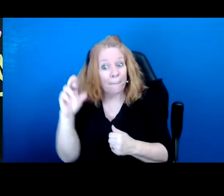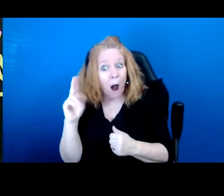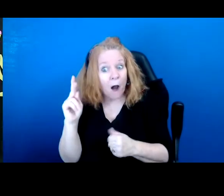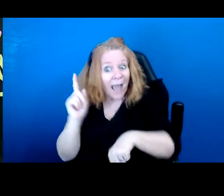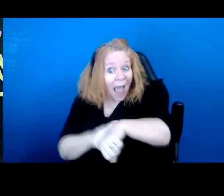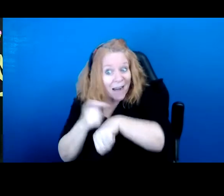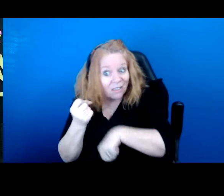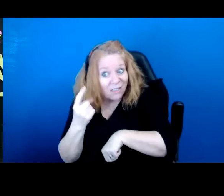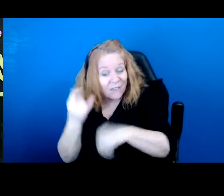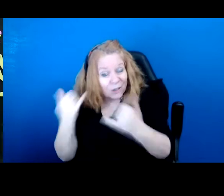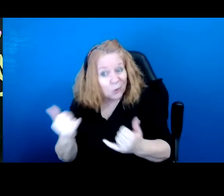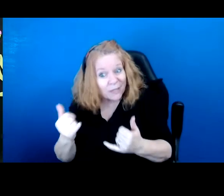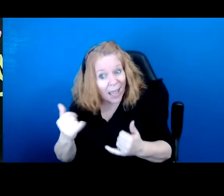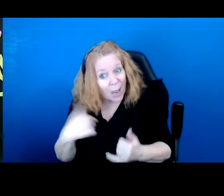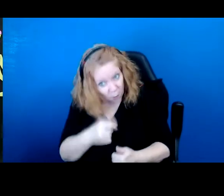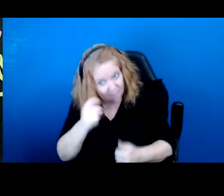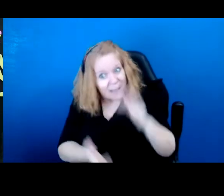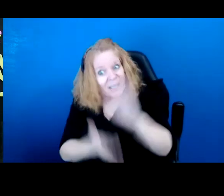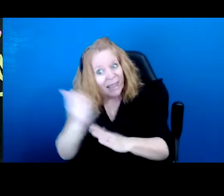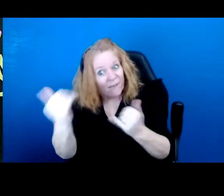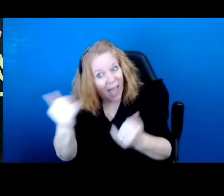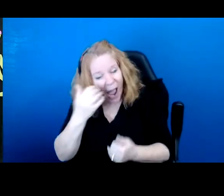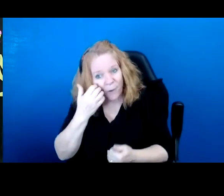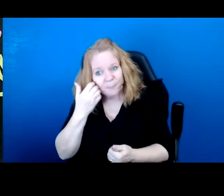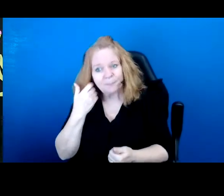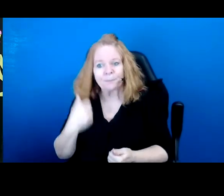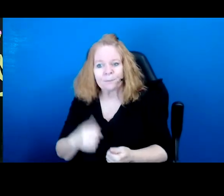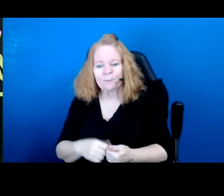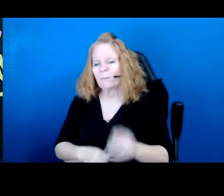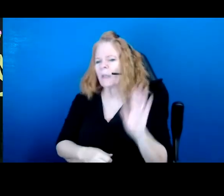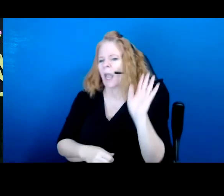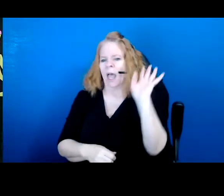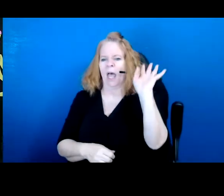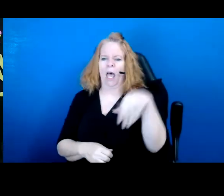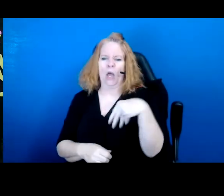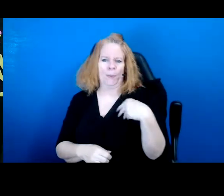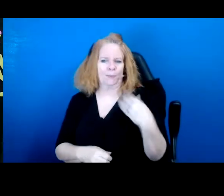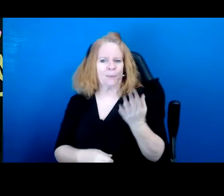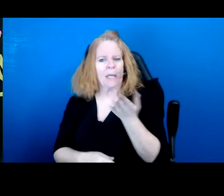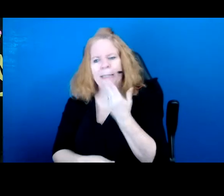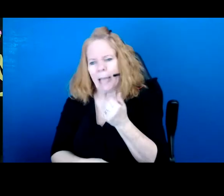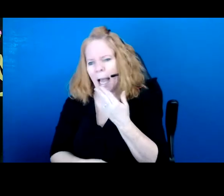en el parque de invierno hoy a las 11 pero tenemos que irnos ahora mismo